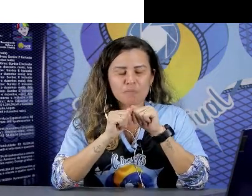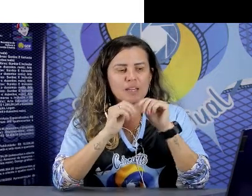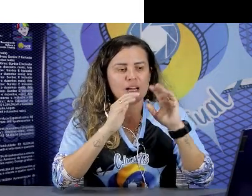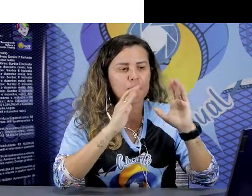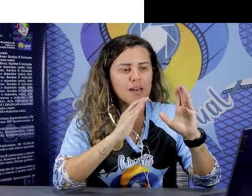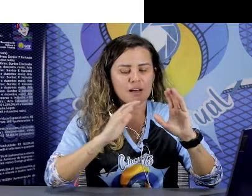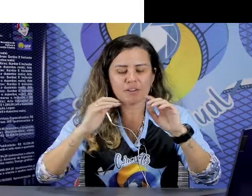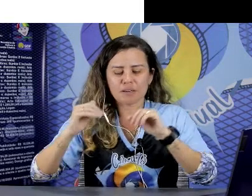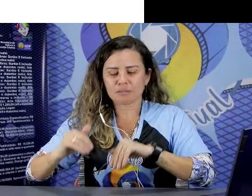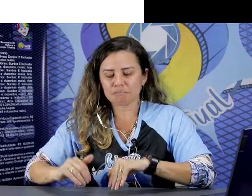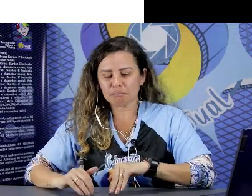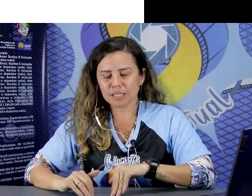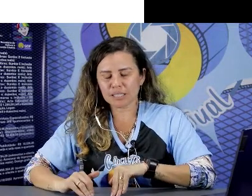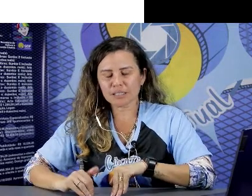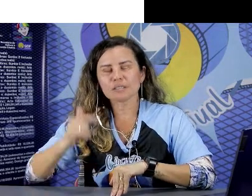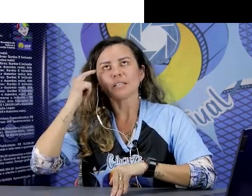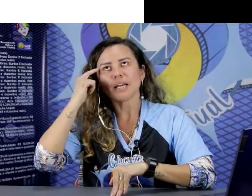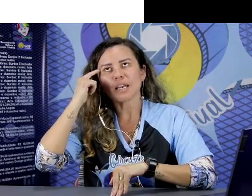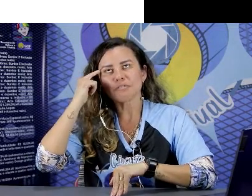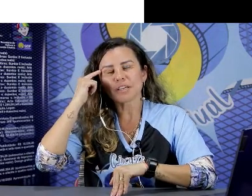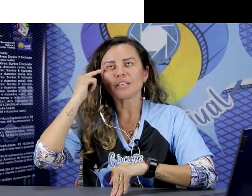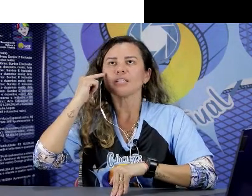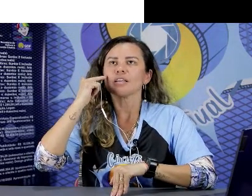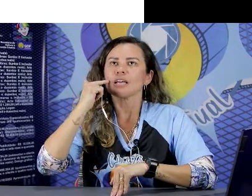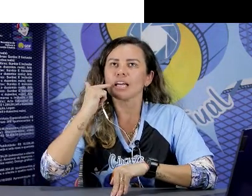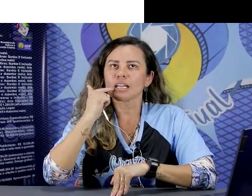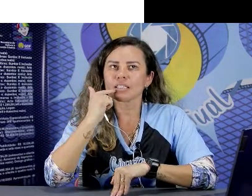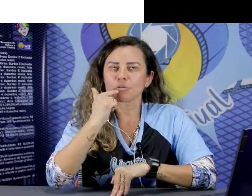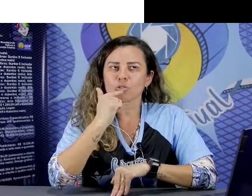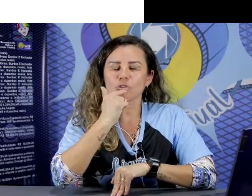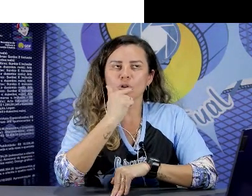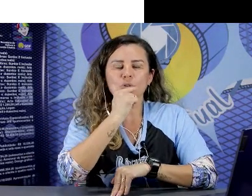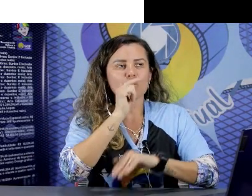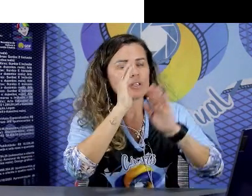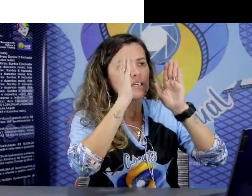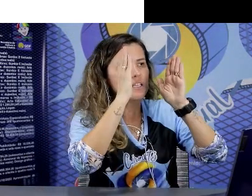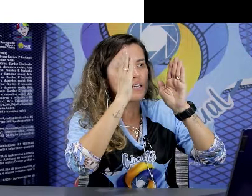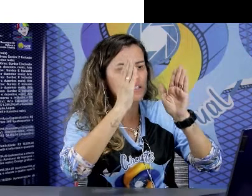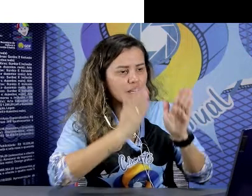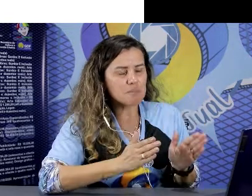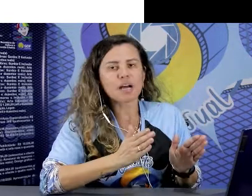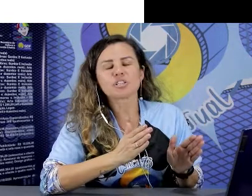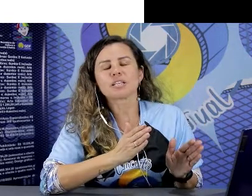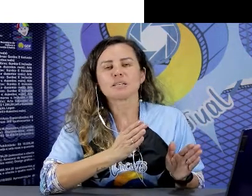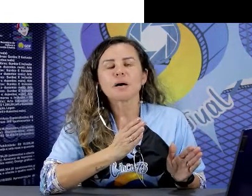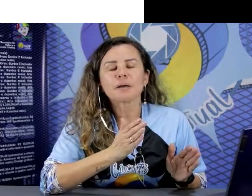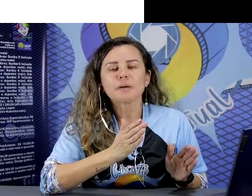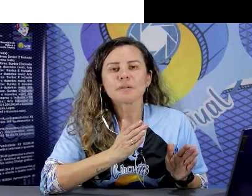A palavra mãe, ela vem, ela tem o som e tem a imagem dessa mãe. E